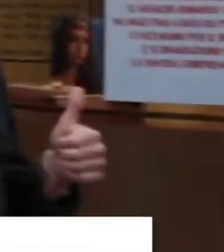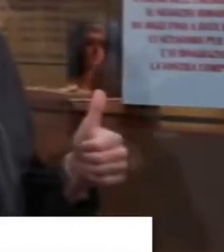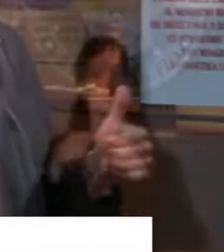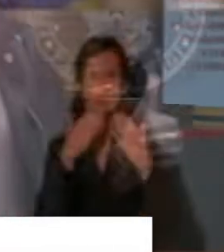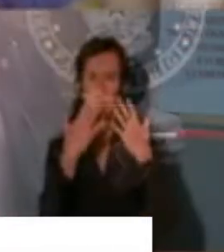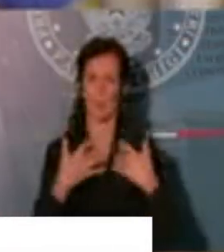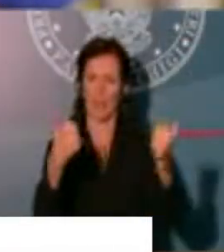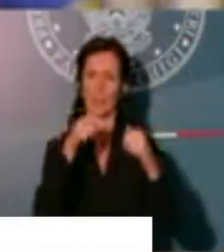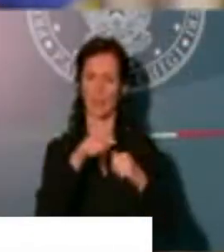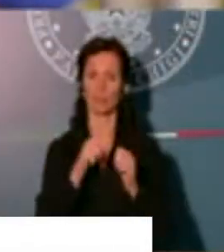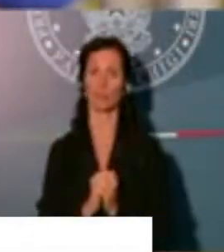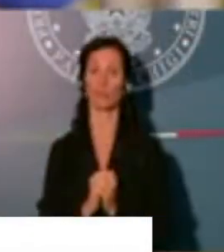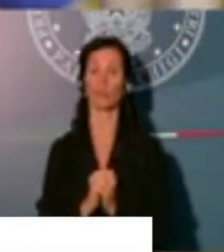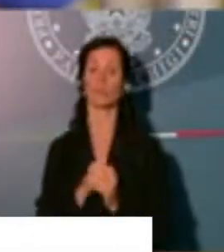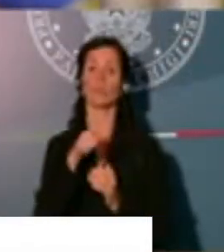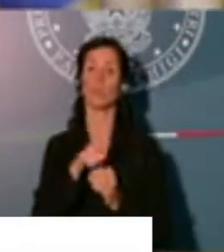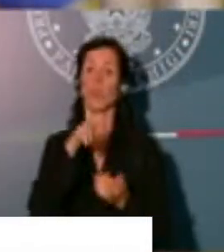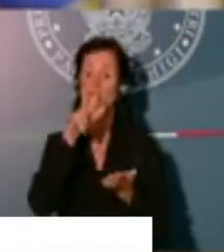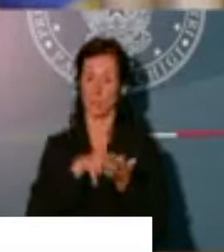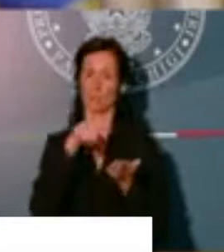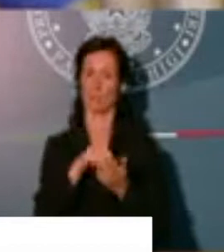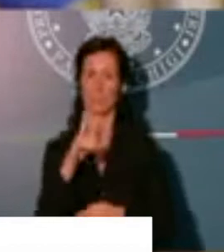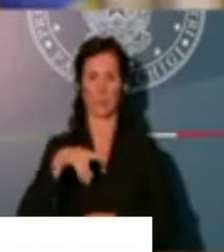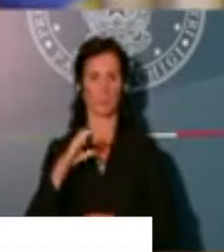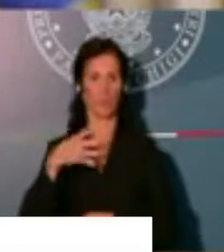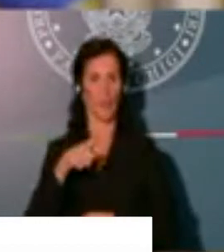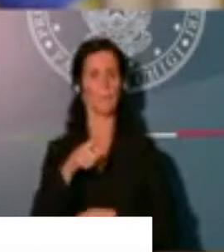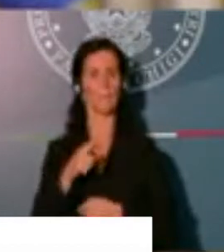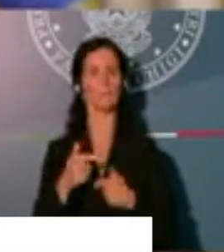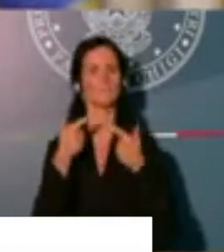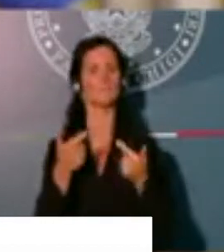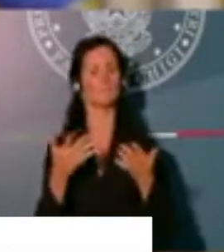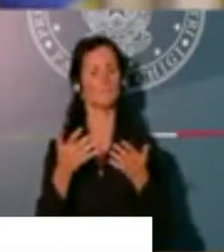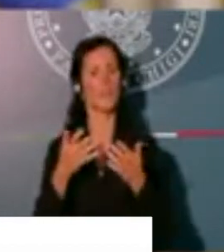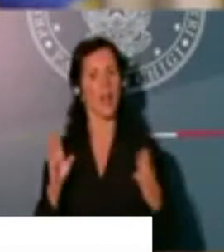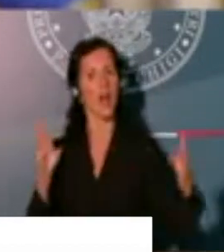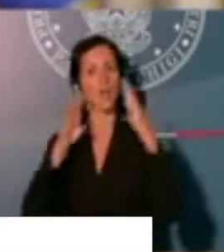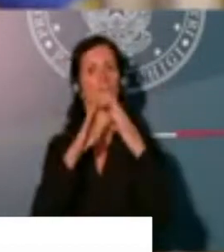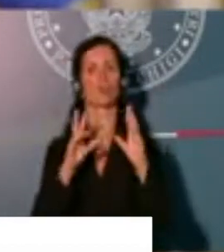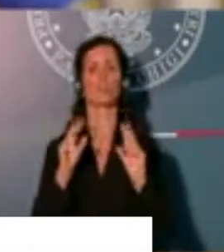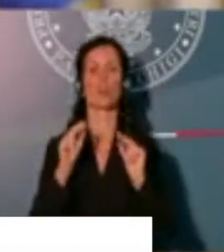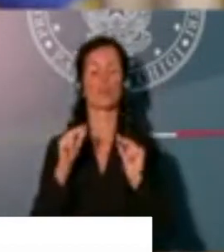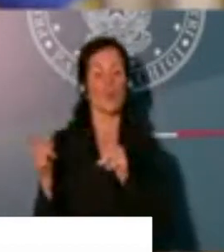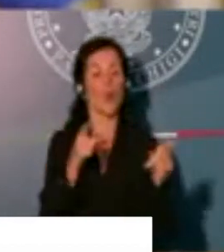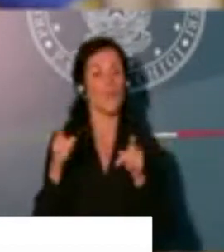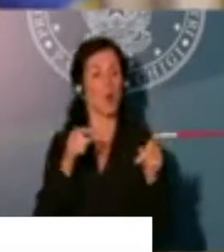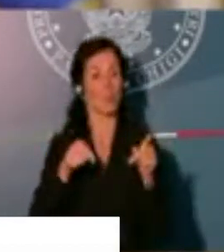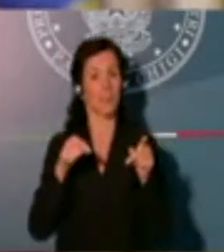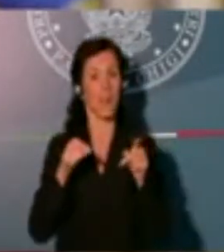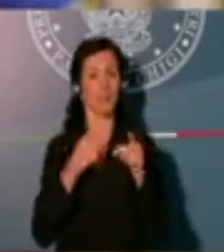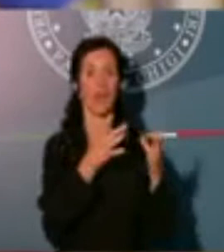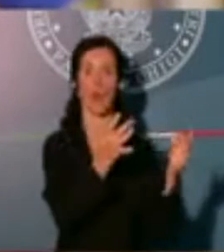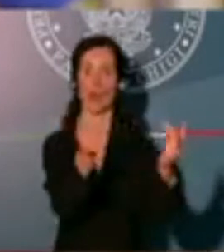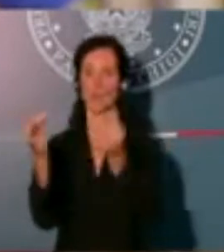livello provinciale per sport di contatto. Queste le principali disposizioni del nuovo DPCM annunciato nella serata di domenica dal Premier Giuseppe